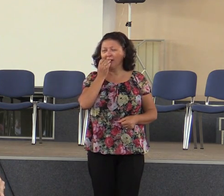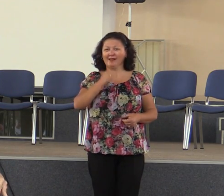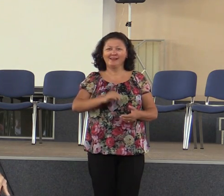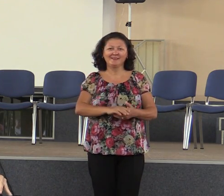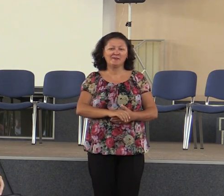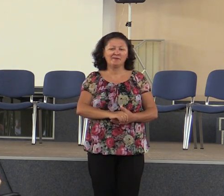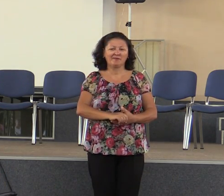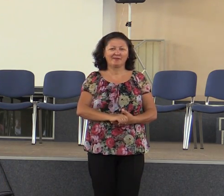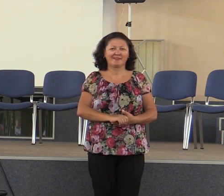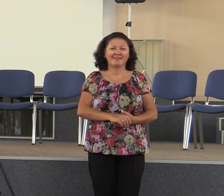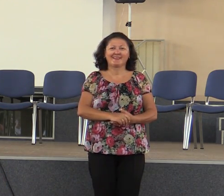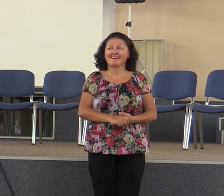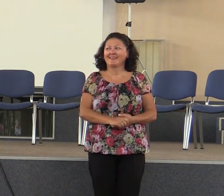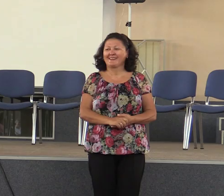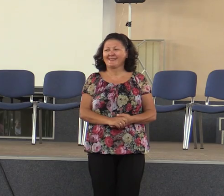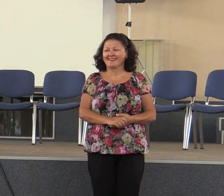dat, vă dăm.